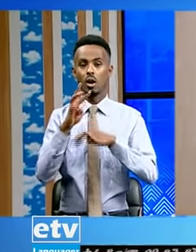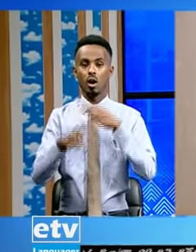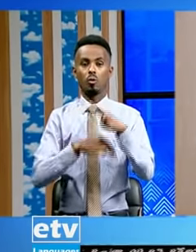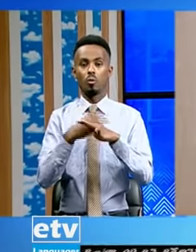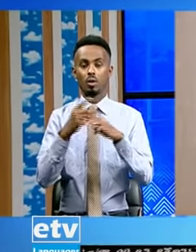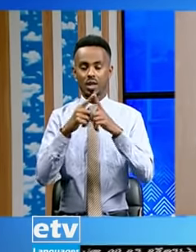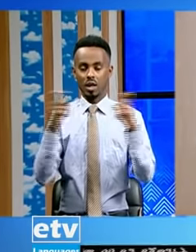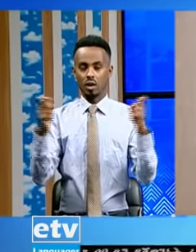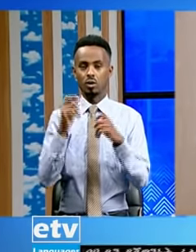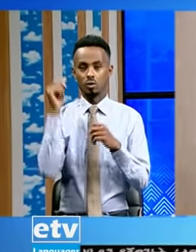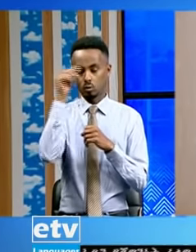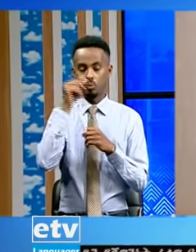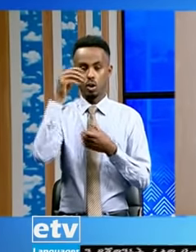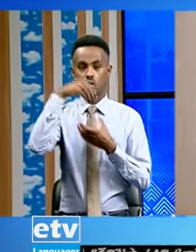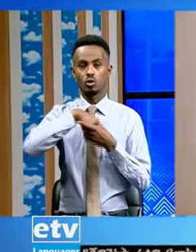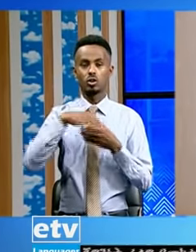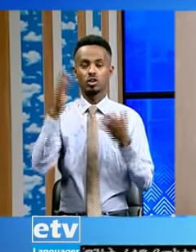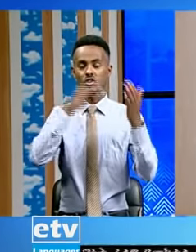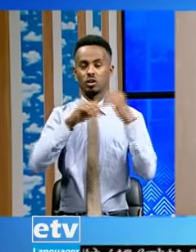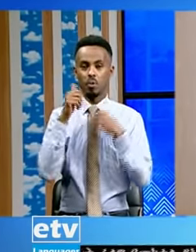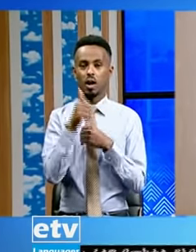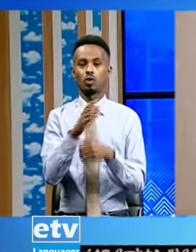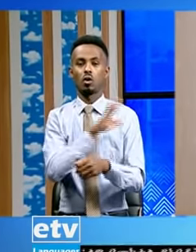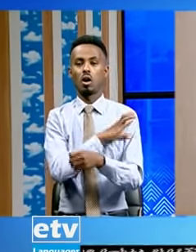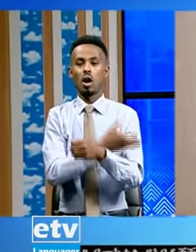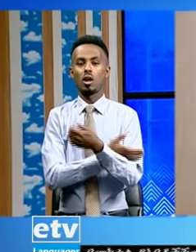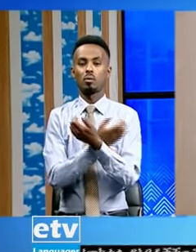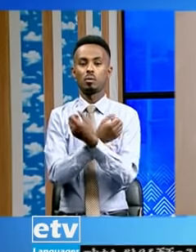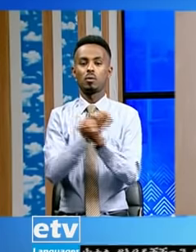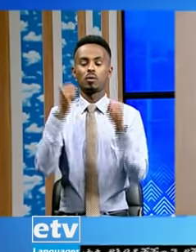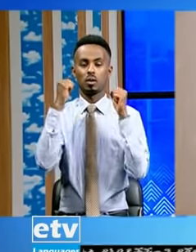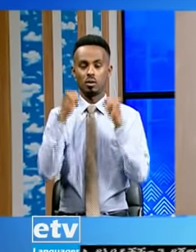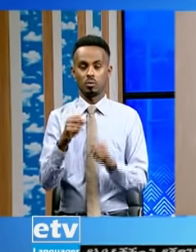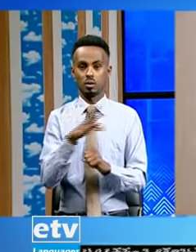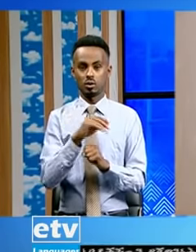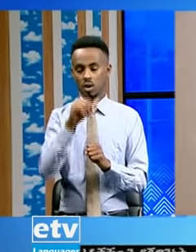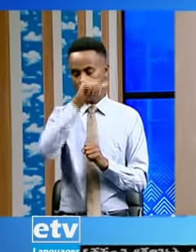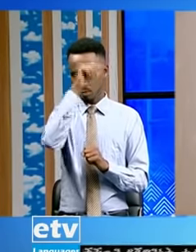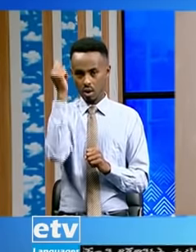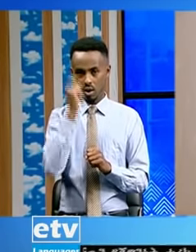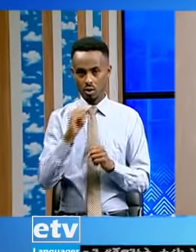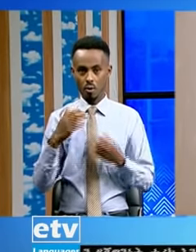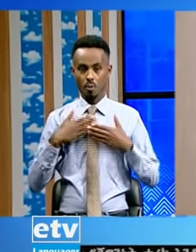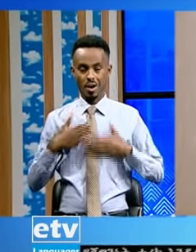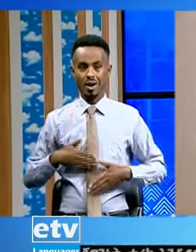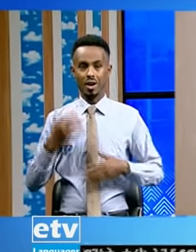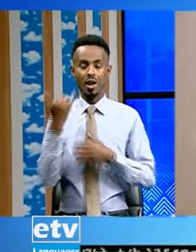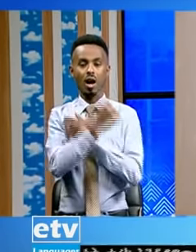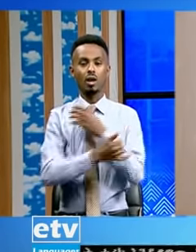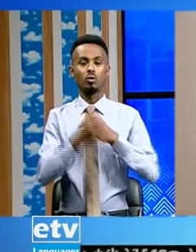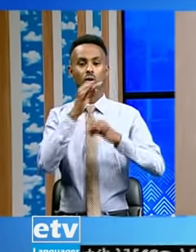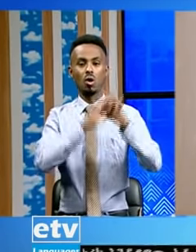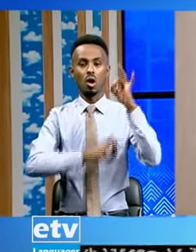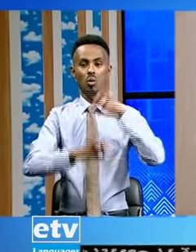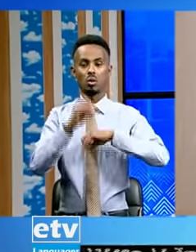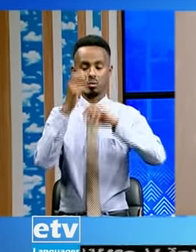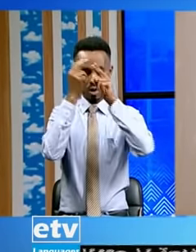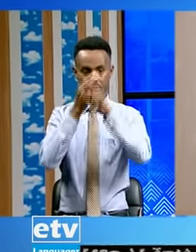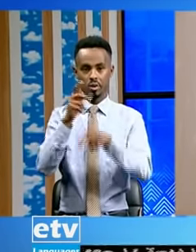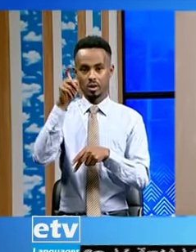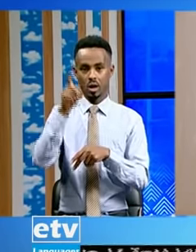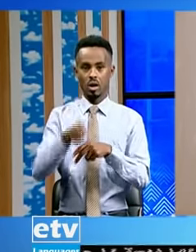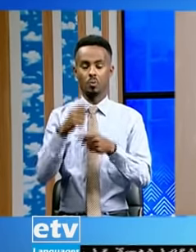በተቃራኒ የኢትዮጵያ የውስጥ ችግር በራስዋ አቅም መፍታት እንደምትችልና ማንኛውም አካል ያገሪቱ ሉዓላዊነት ማክበር